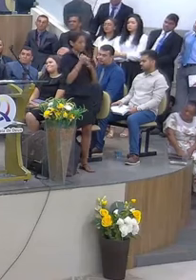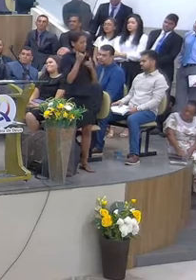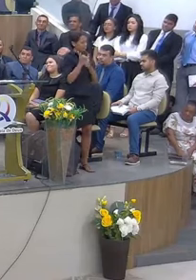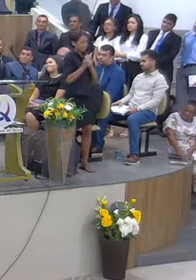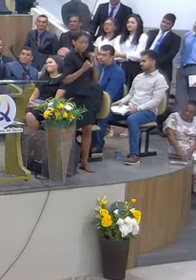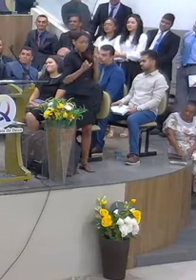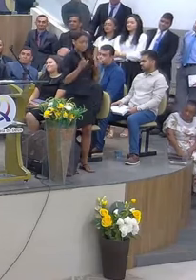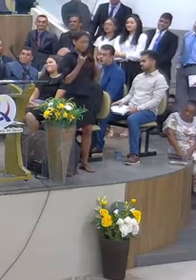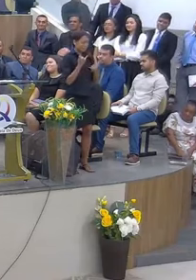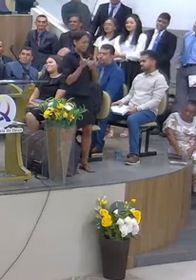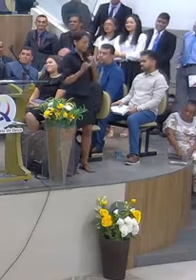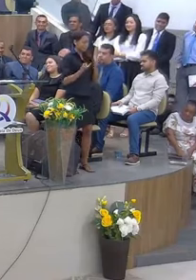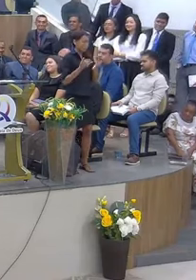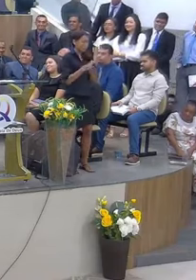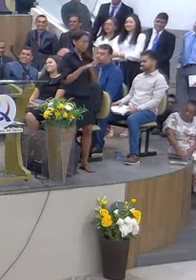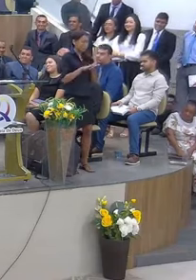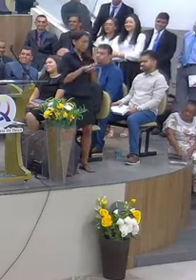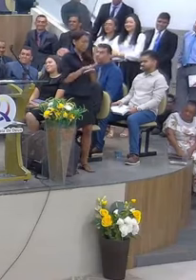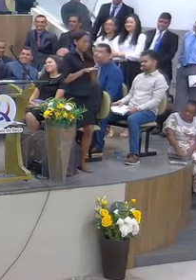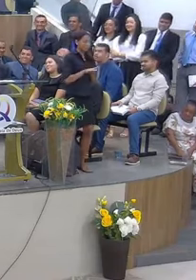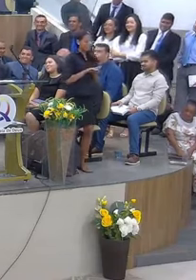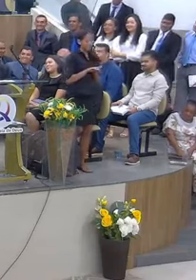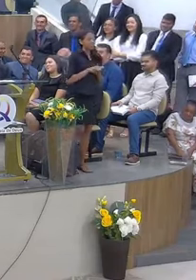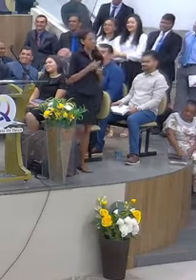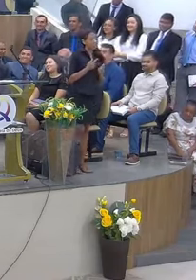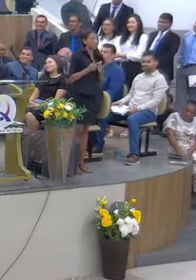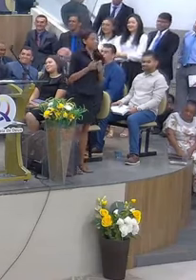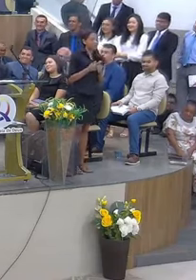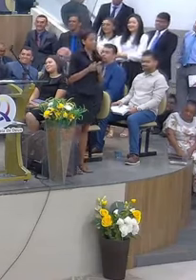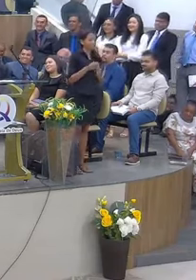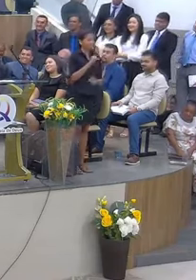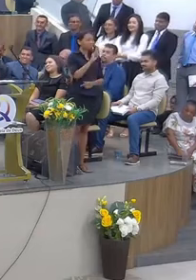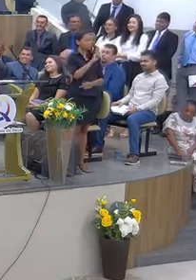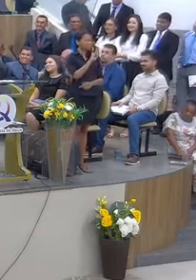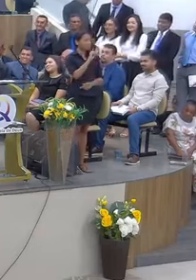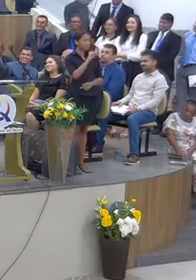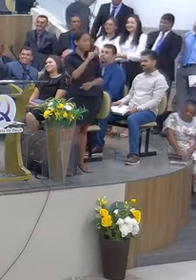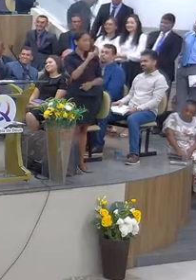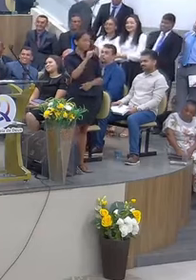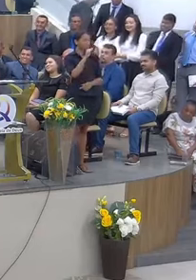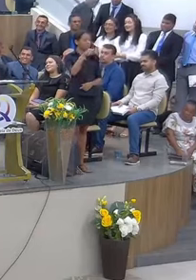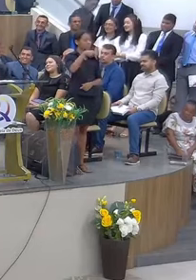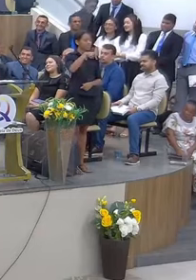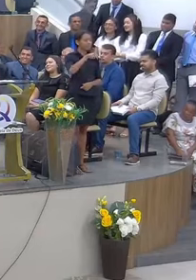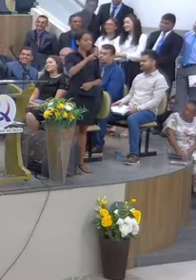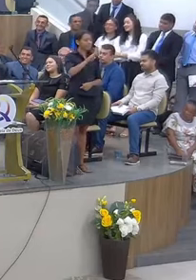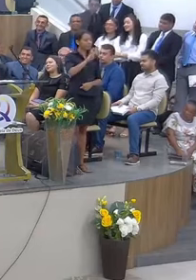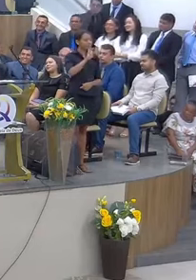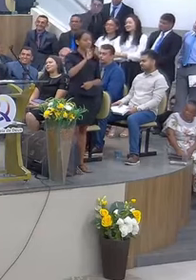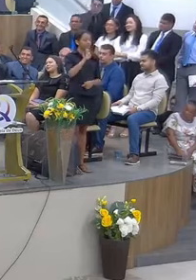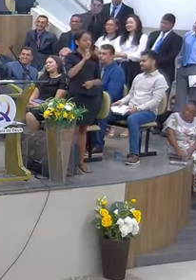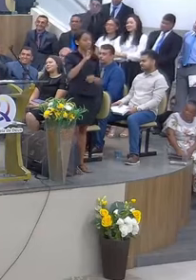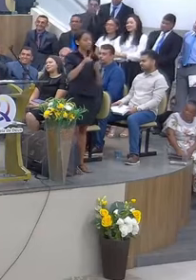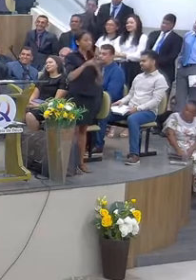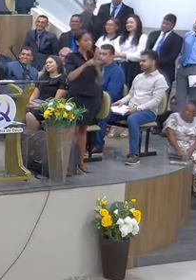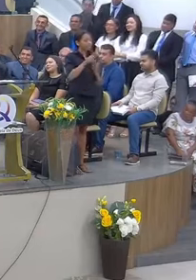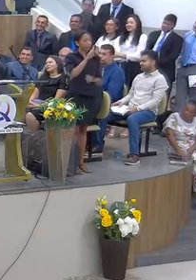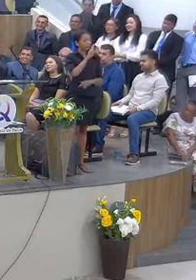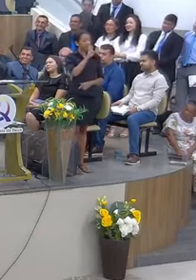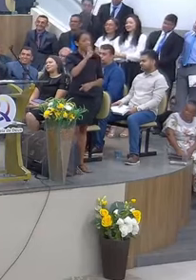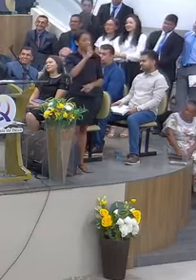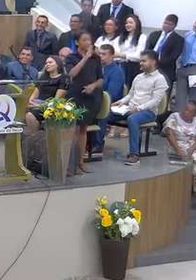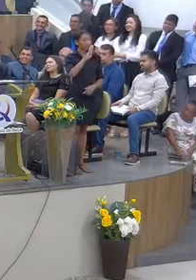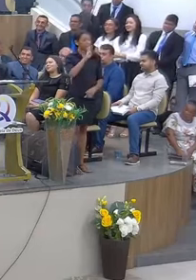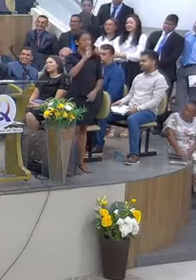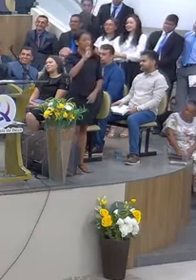nunca. E a Bíblia diz que o Isaac, olha, está lá no texto, mas a Rebeca, os dois